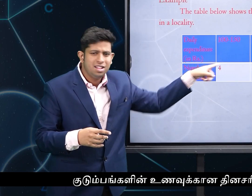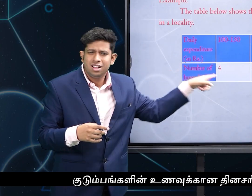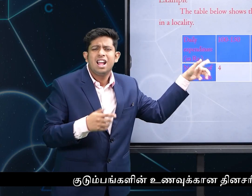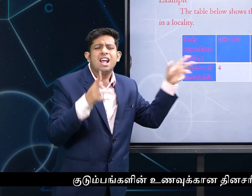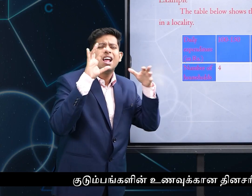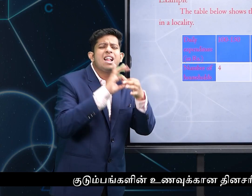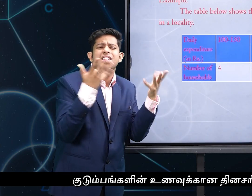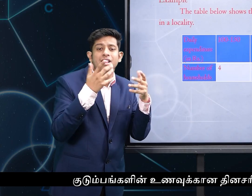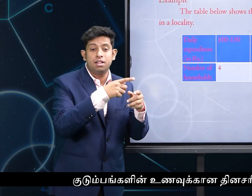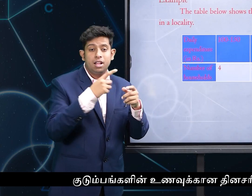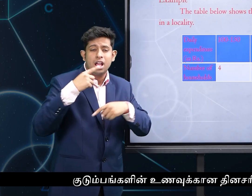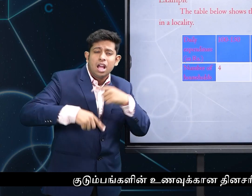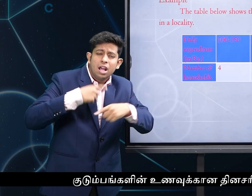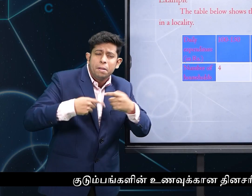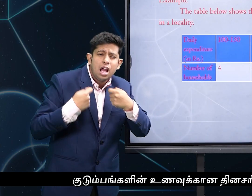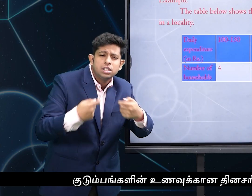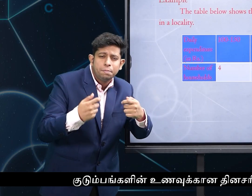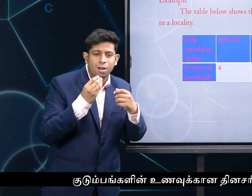உணவுக்கான தினசரி செலவை காட்டுகிறது.